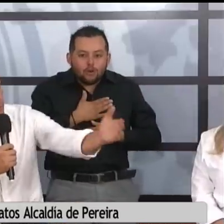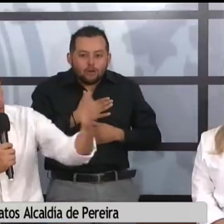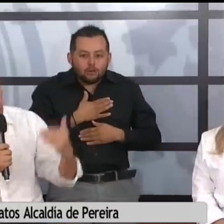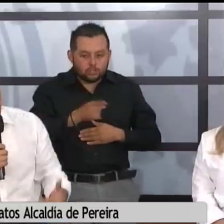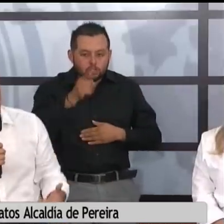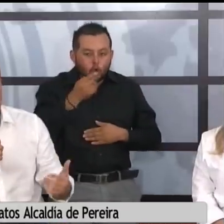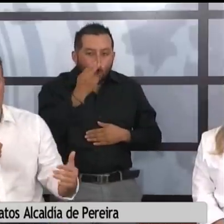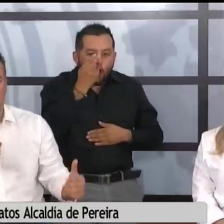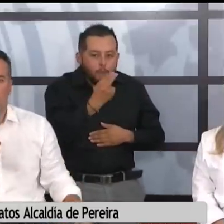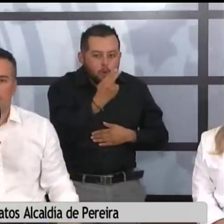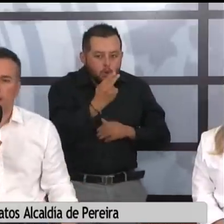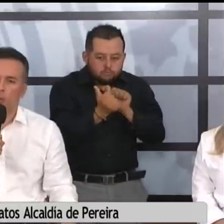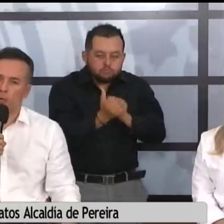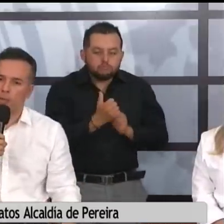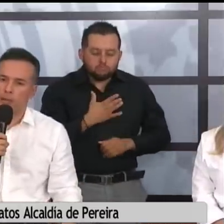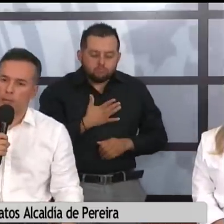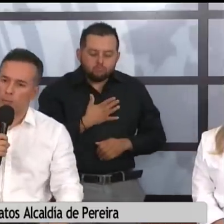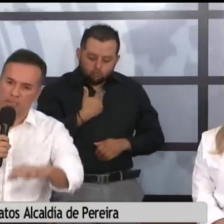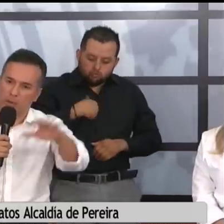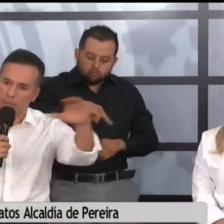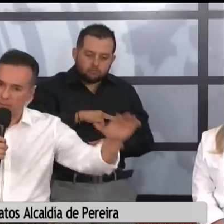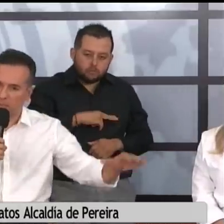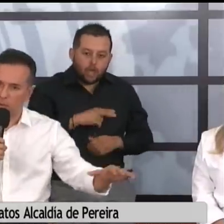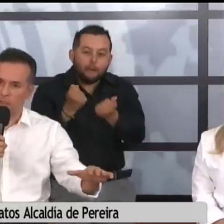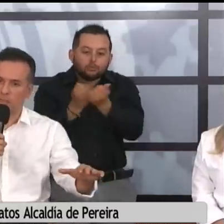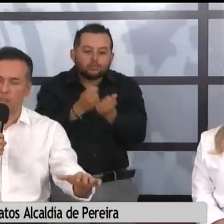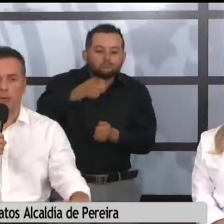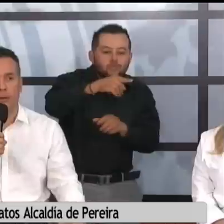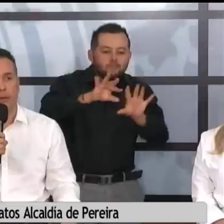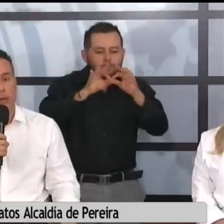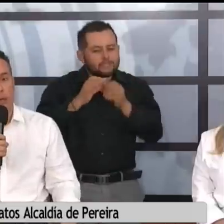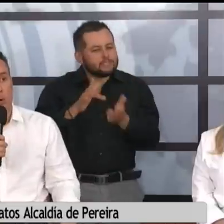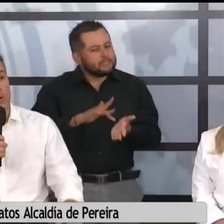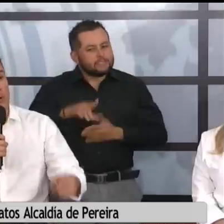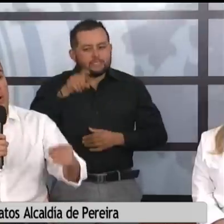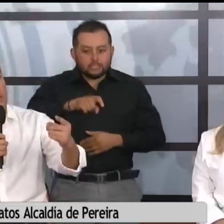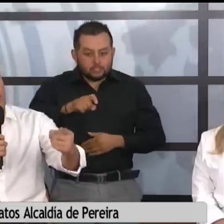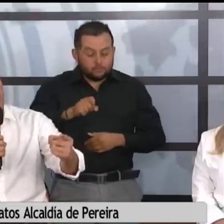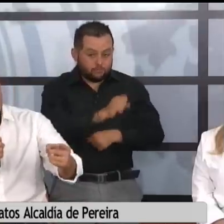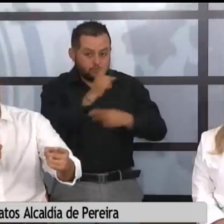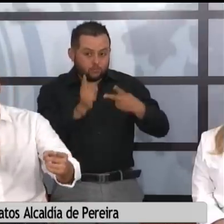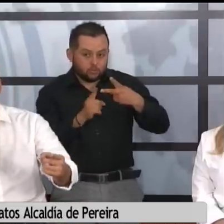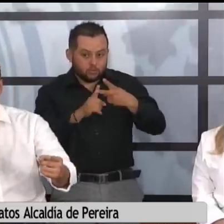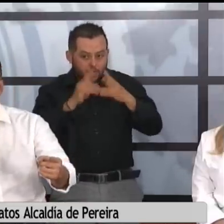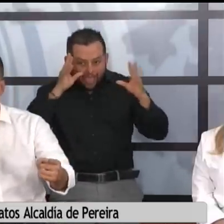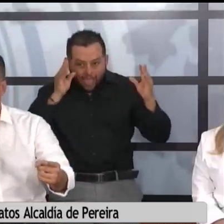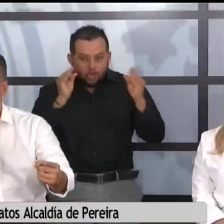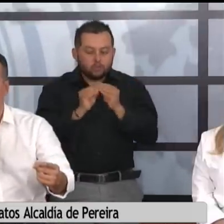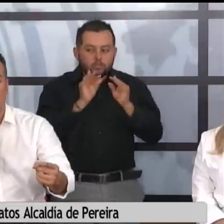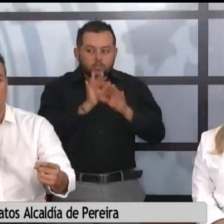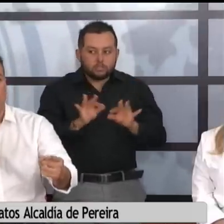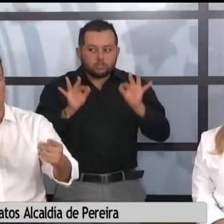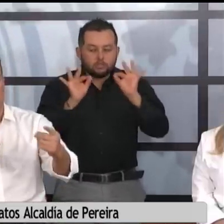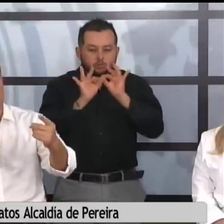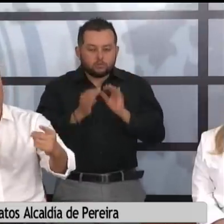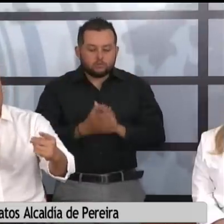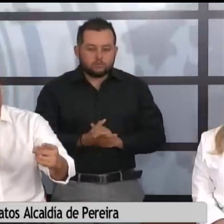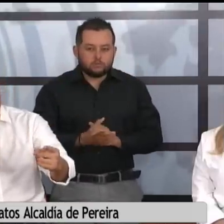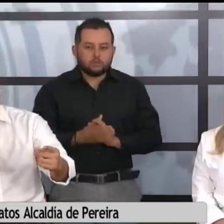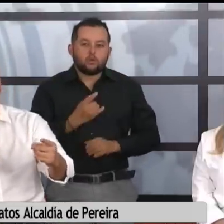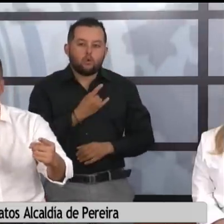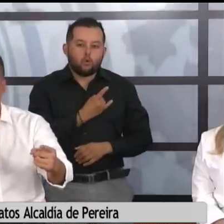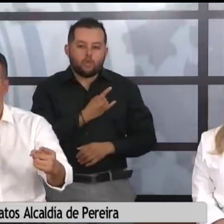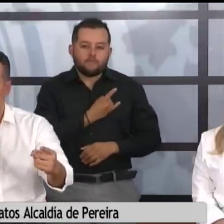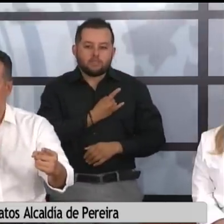él se comprometió con nosotros a implementar a favor de muchas familias que lo necesitaban. Otro acuerdo importante fue el tema de la